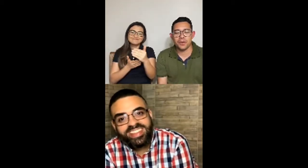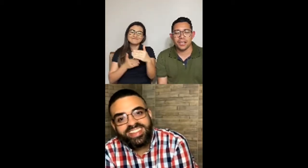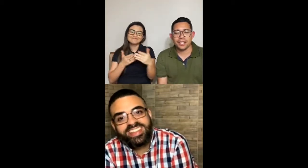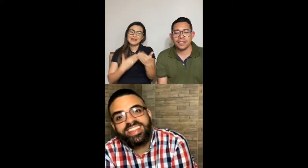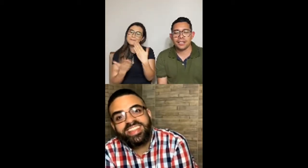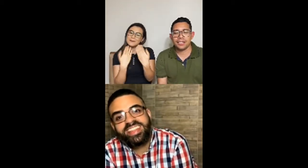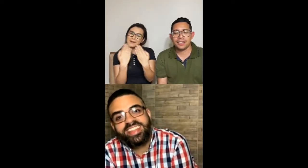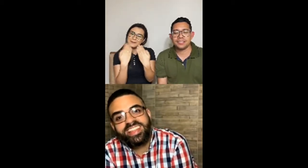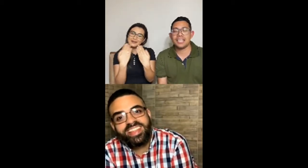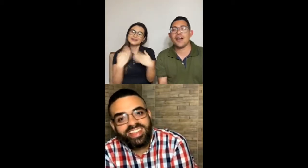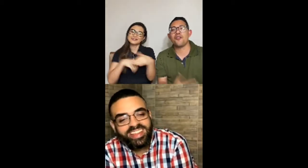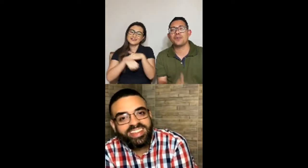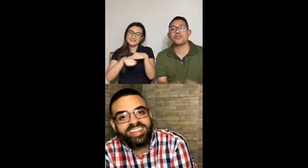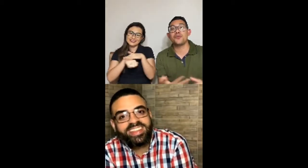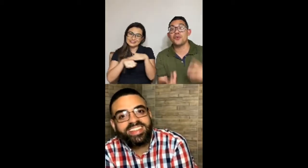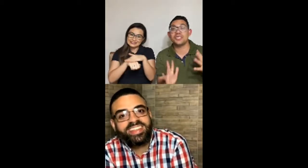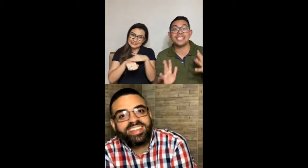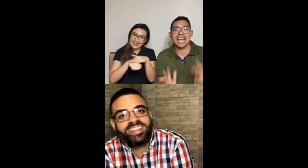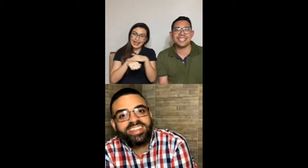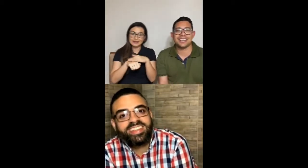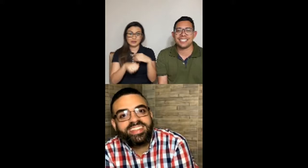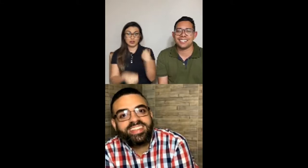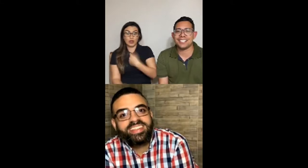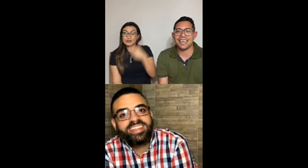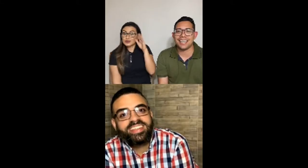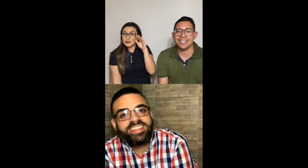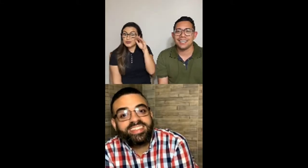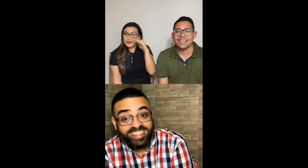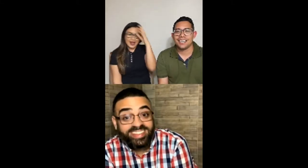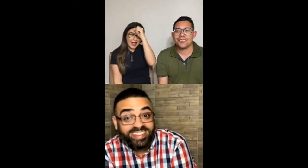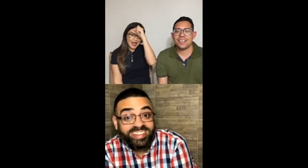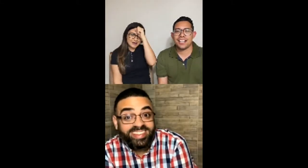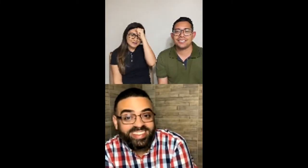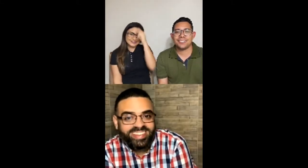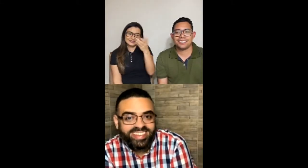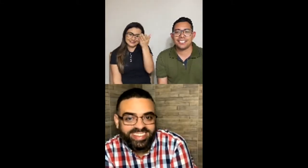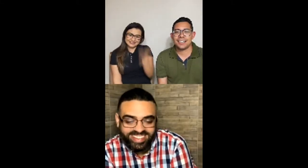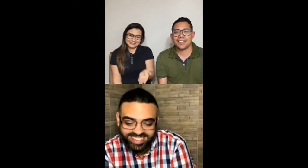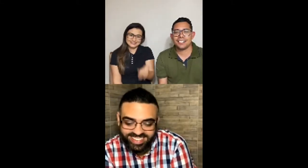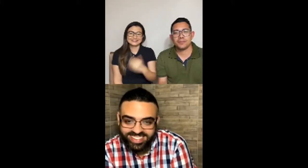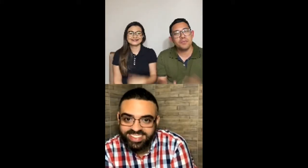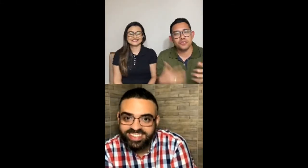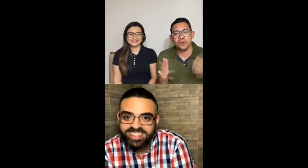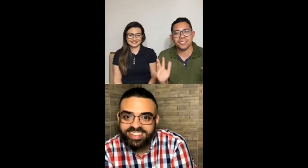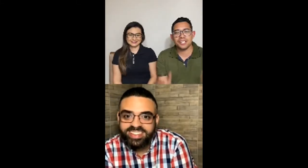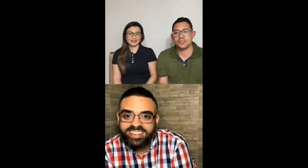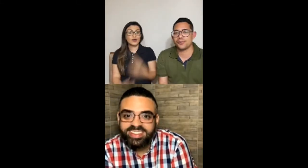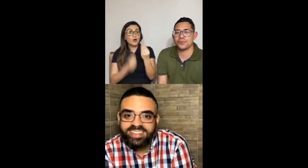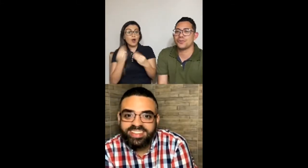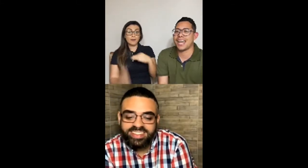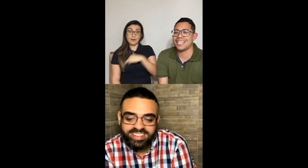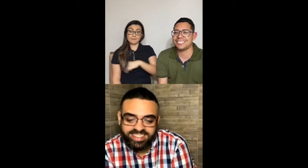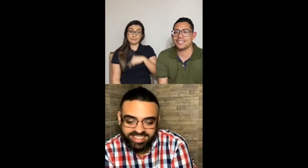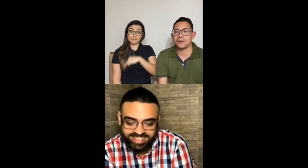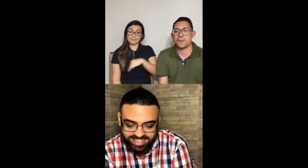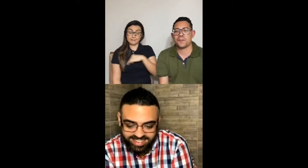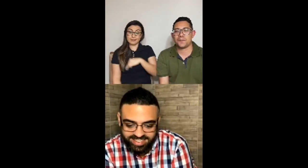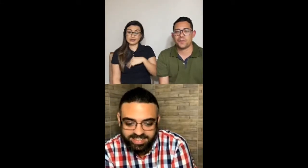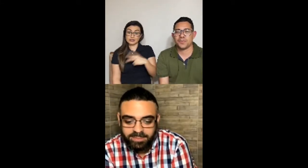pouco e sanar algumas curiosidades que a gente tem aí com relação a essas missões transculturais,